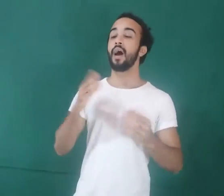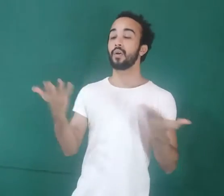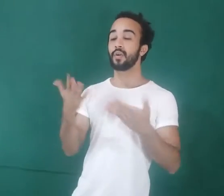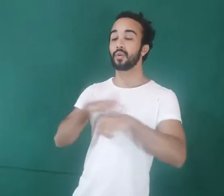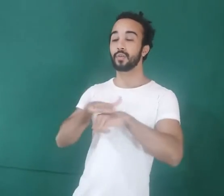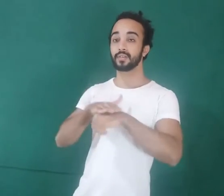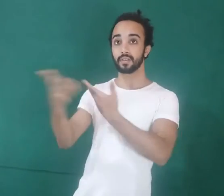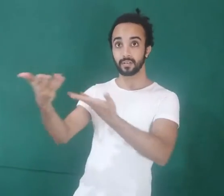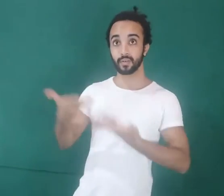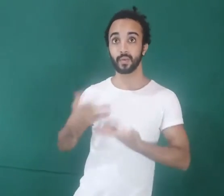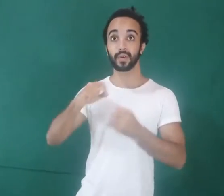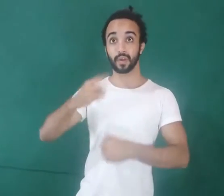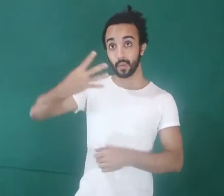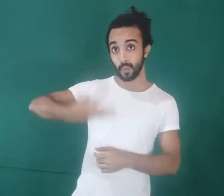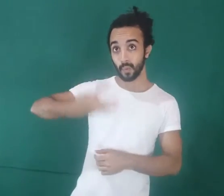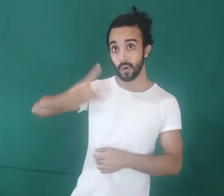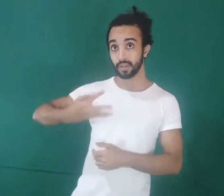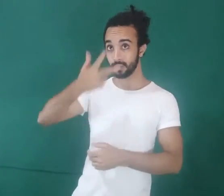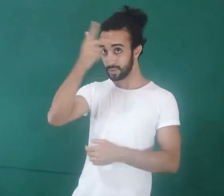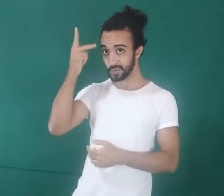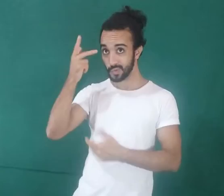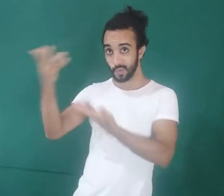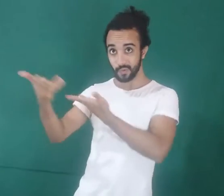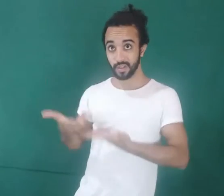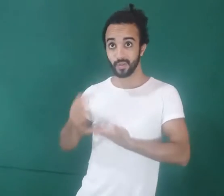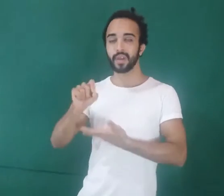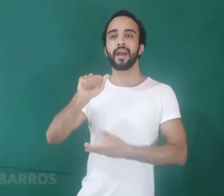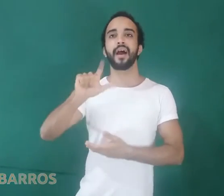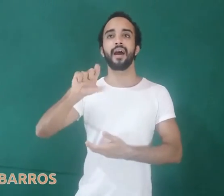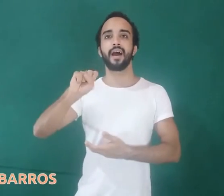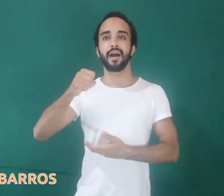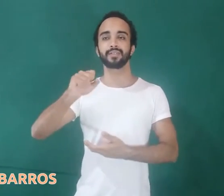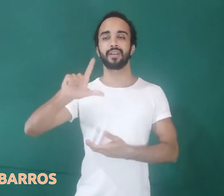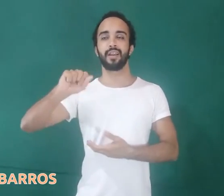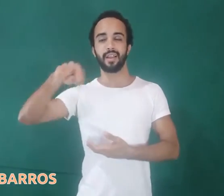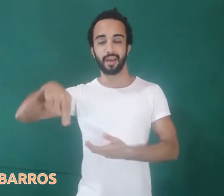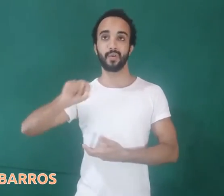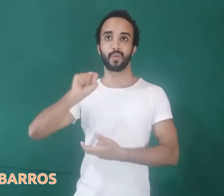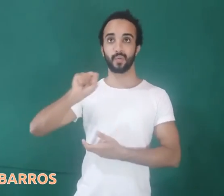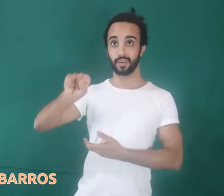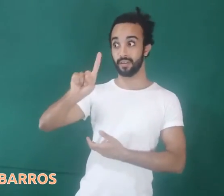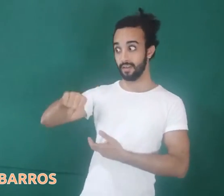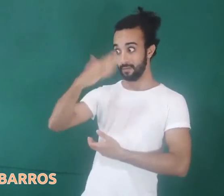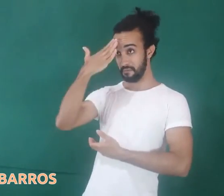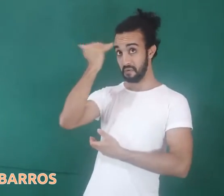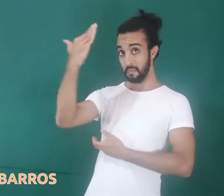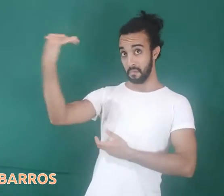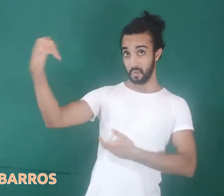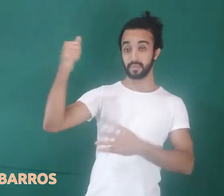nosso quarto náufrago é Aslan Cabral, ou Alvinho para os íntimos. Ele é a web celebridade mais famosa